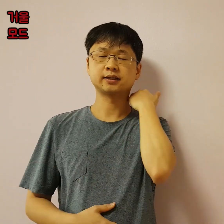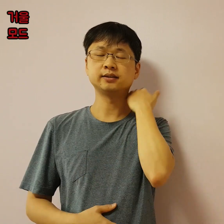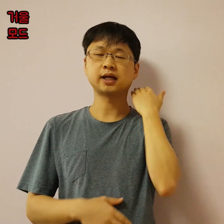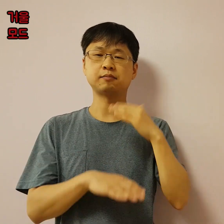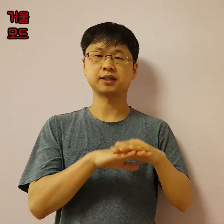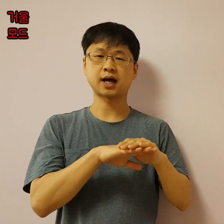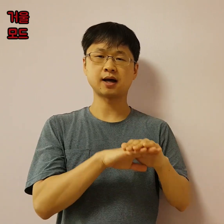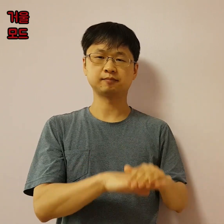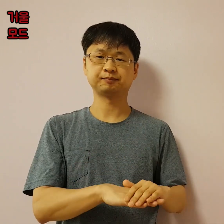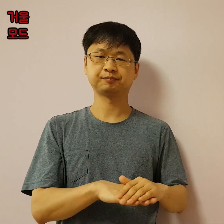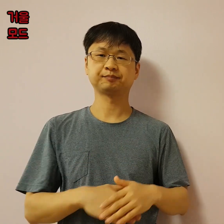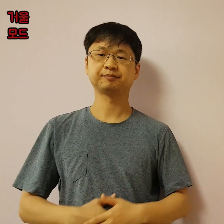전세입니다.